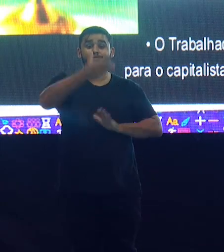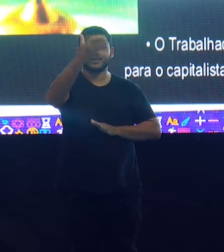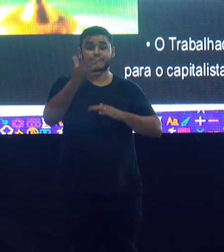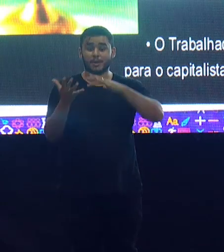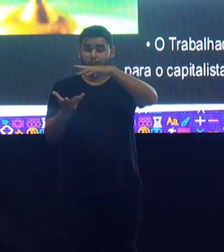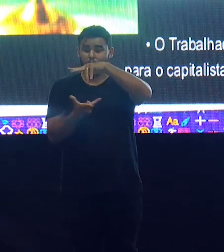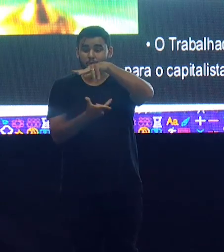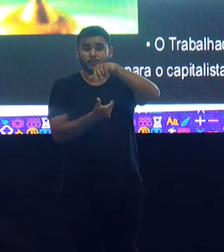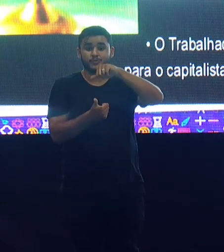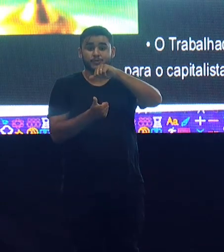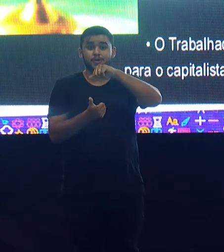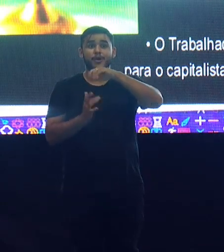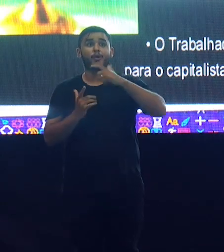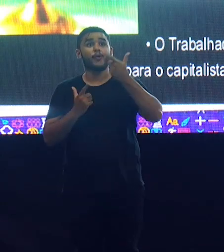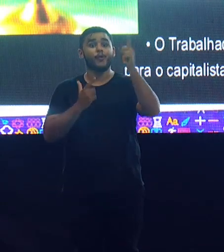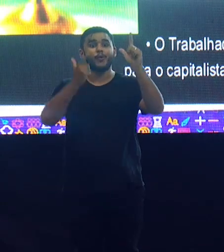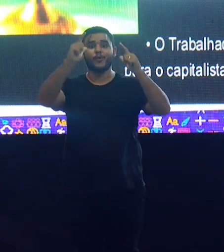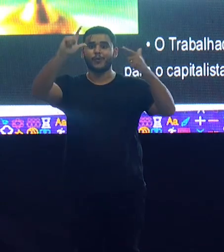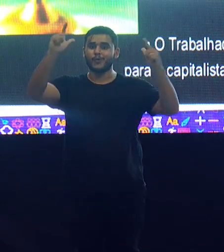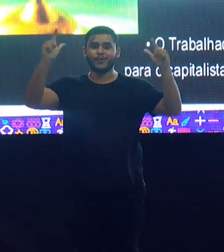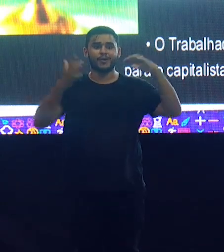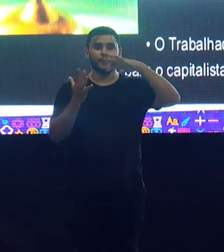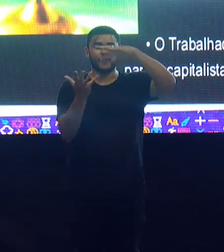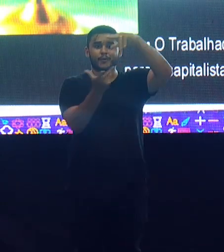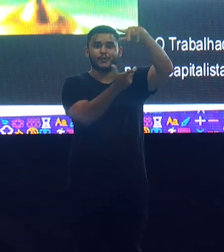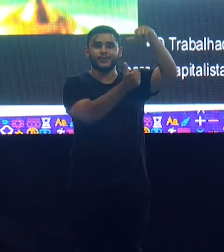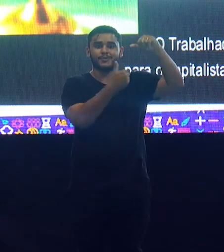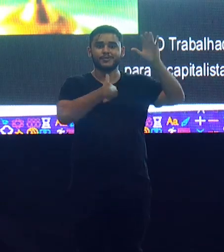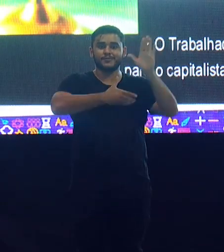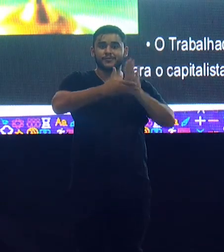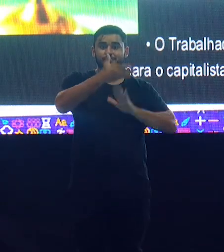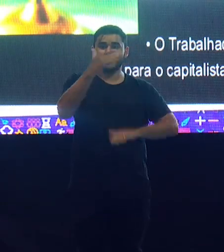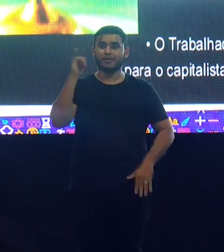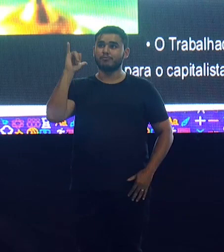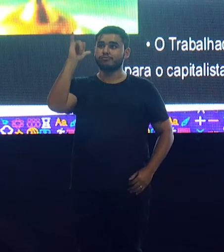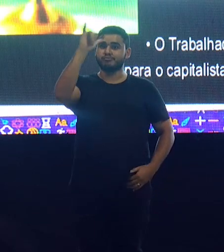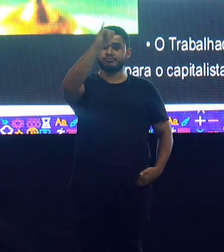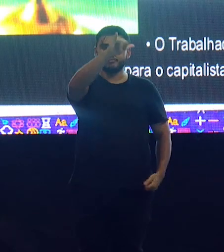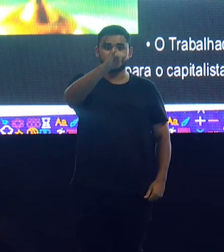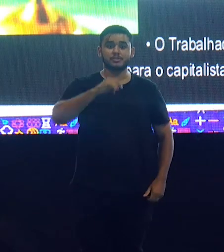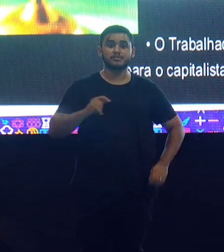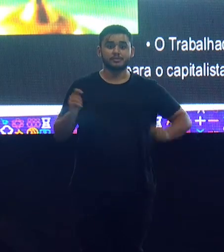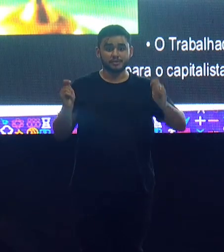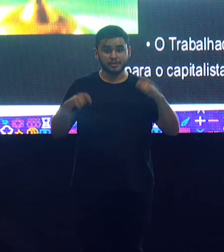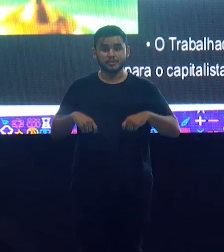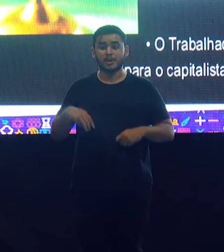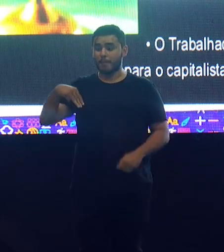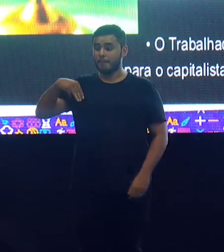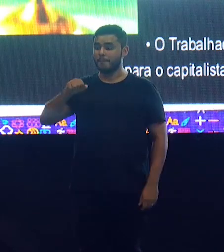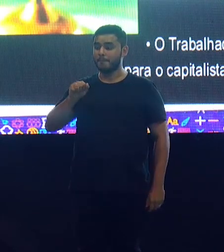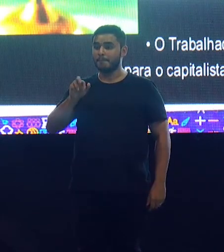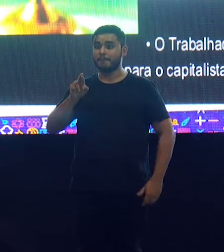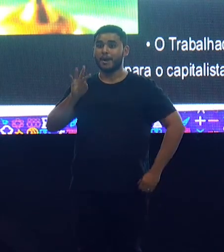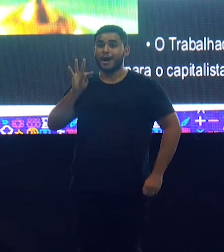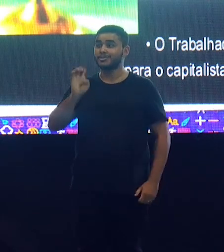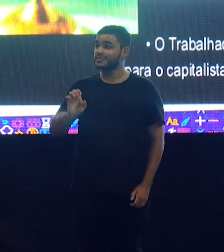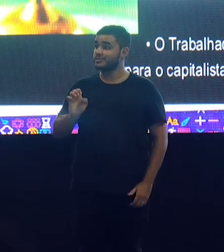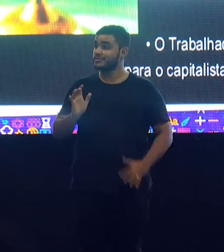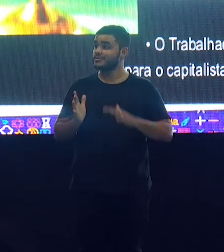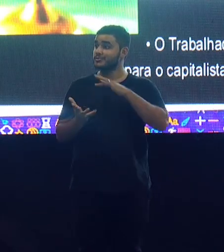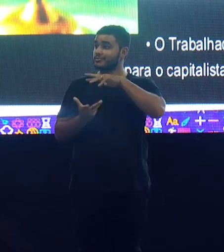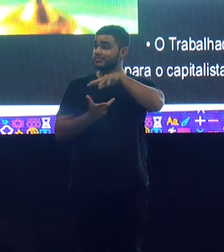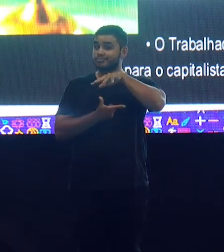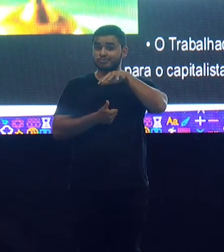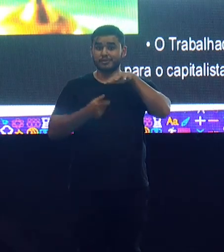Existem empresas que já estão cadastrando pessoas para a viagem para Marte.